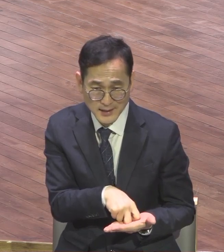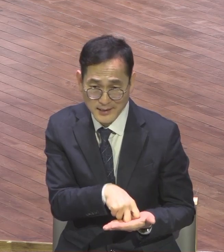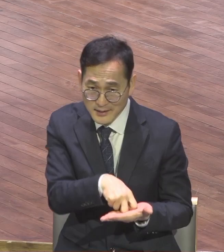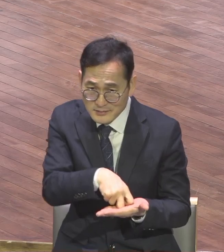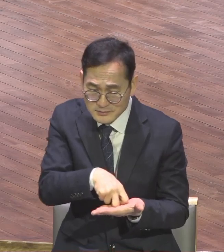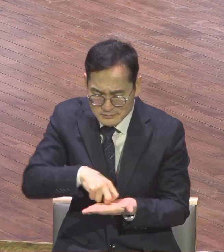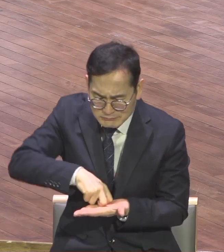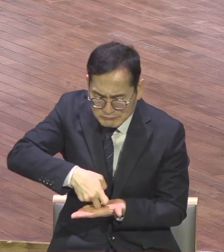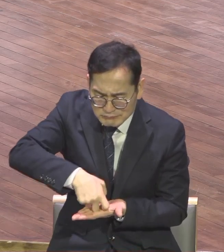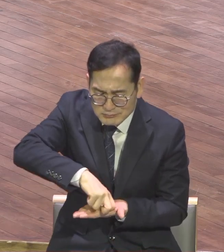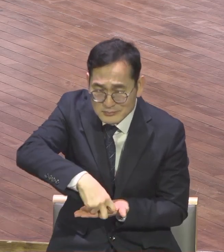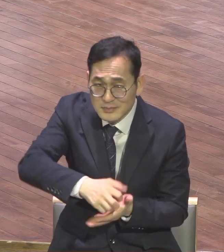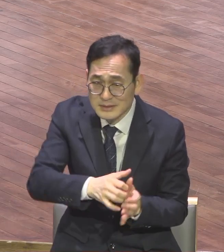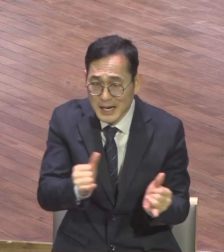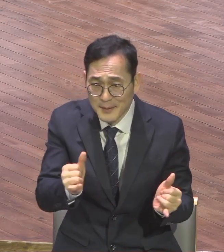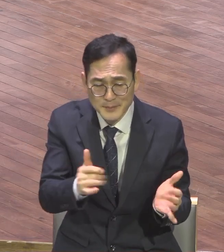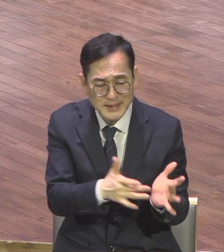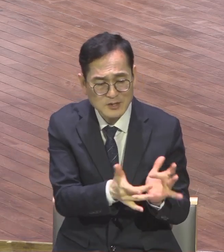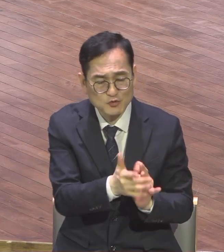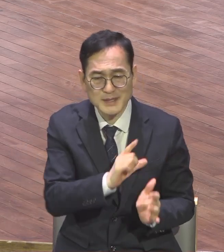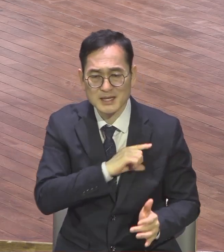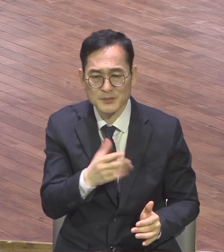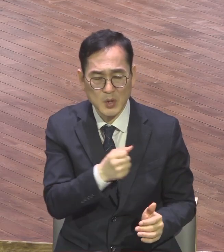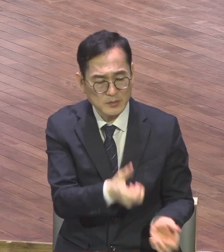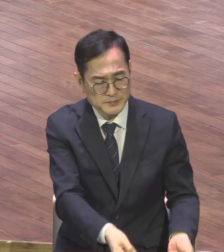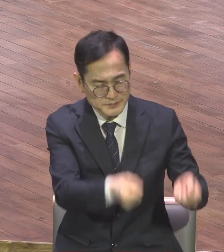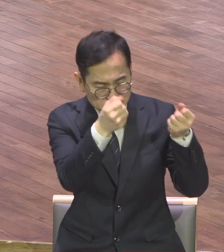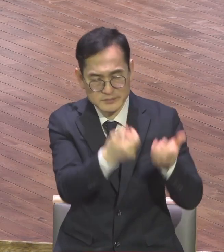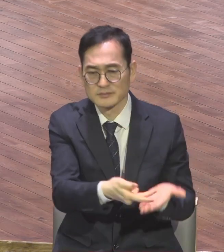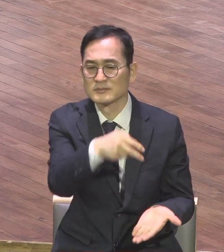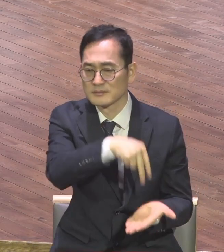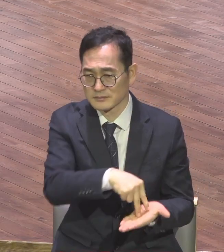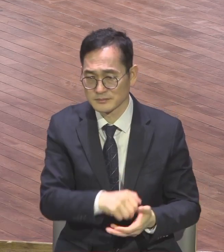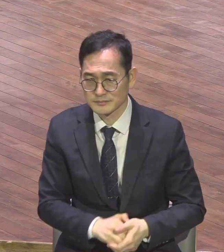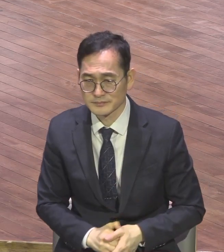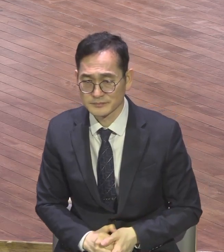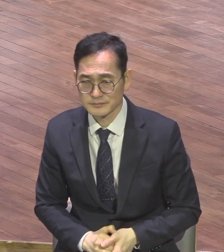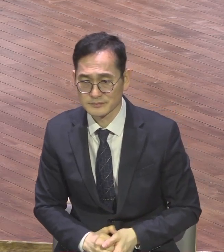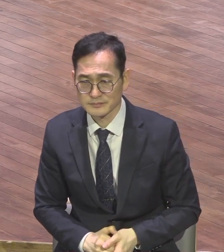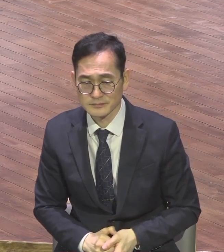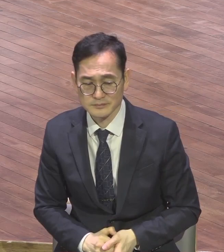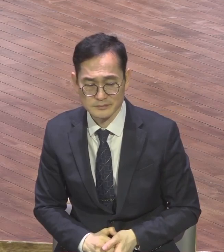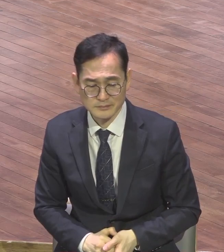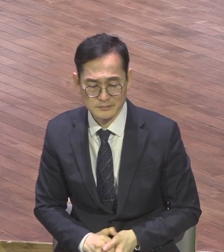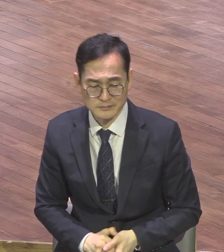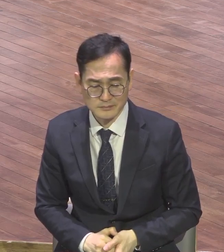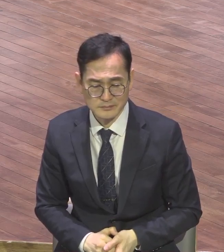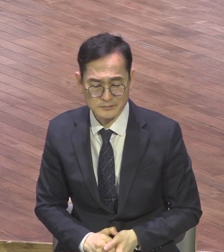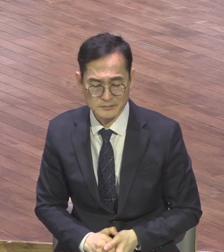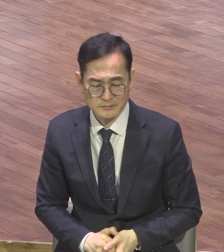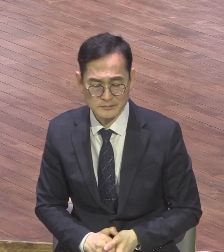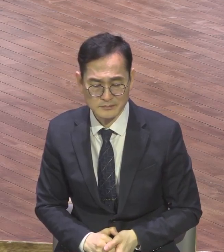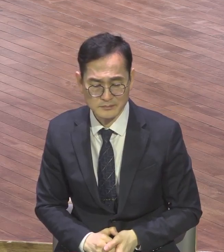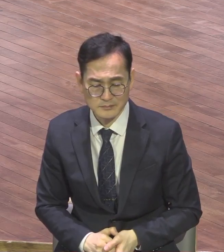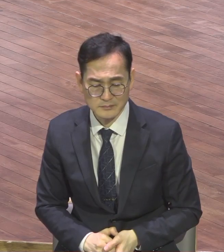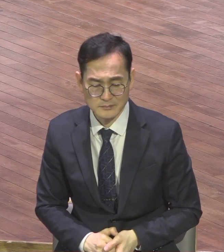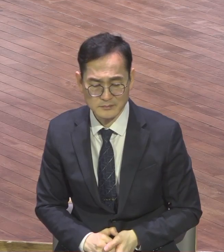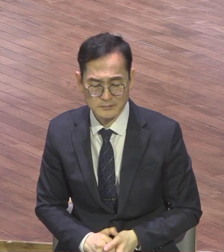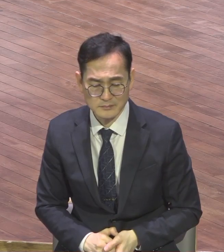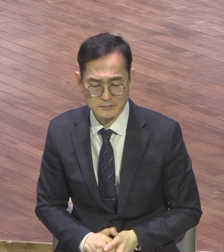있잖아요. 이 잘 보세요. 이 계집종 여자 앞에서 예수 모른다고 그